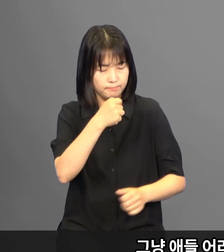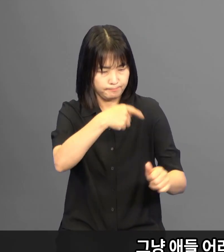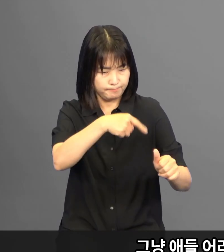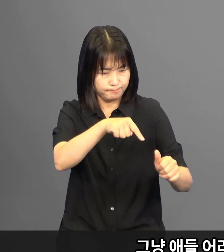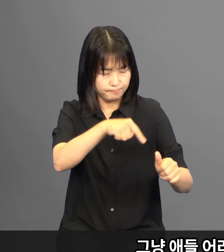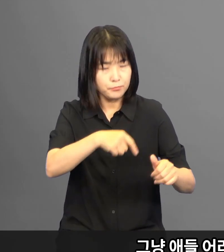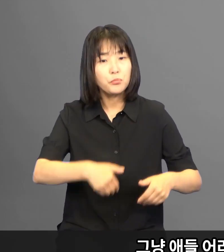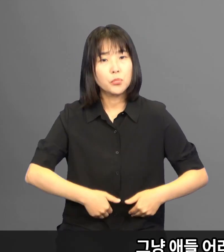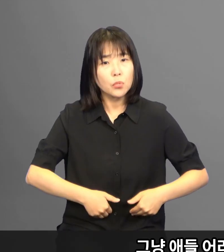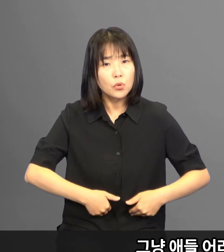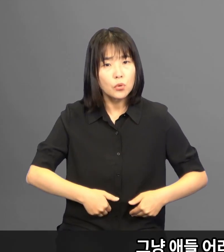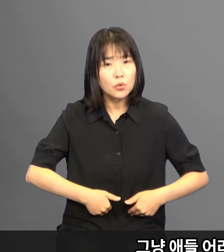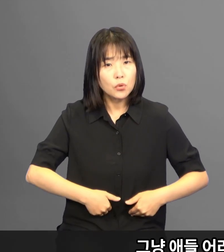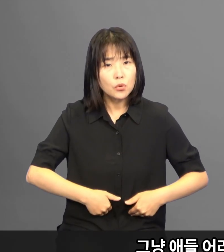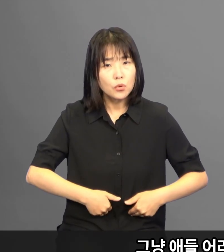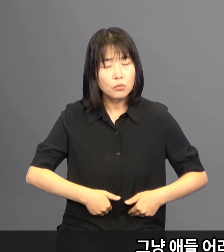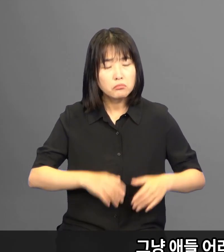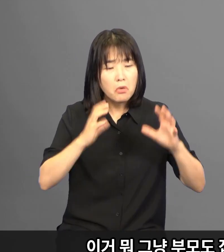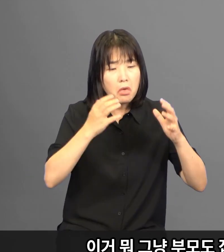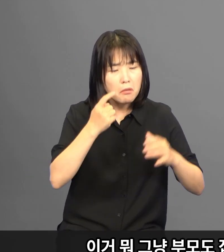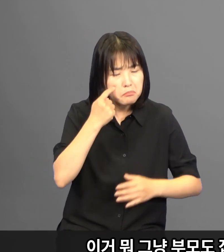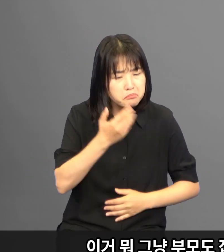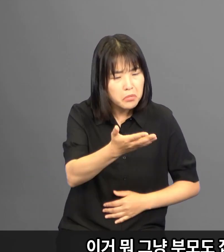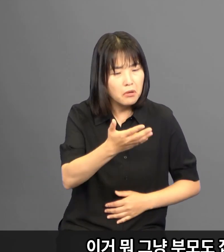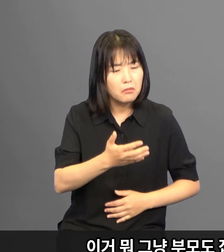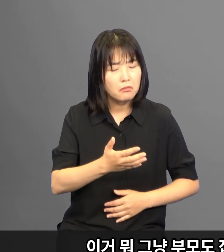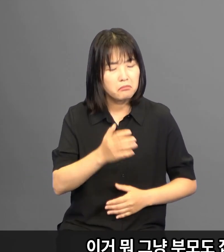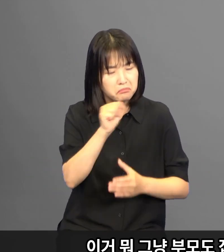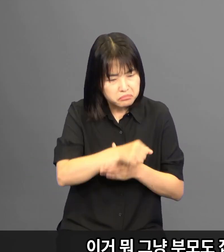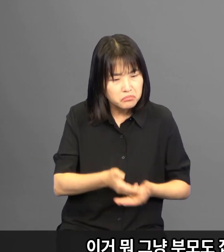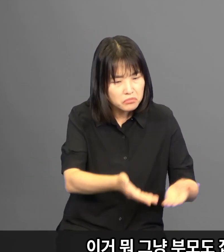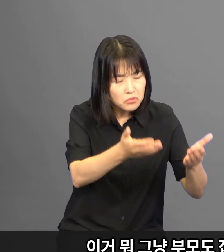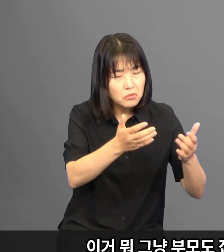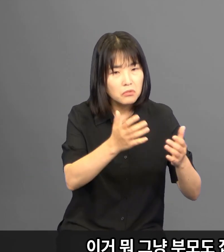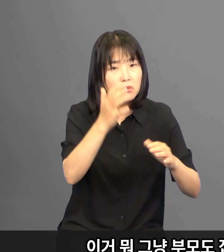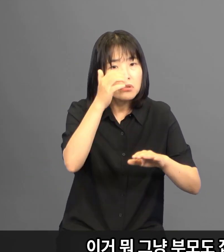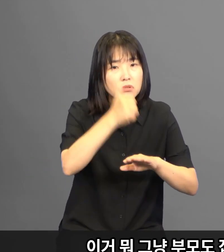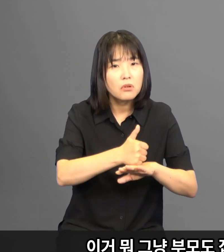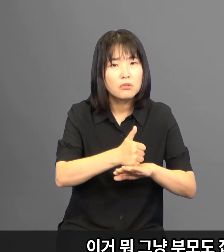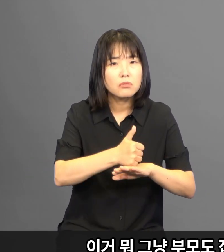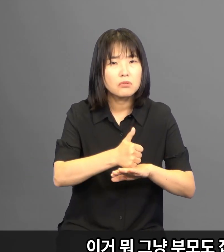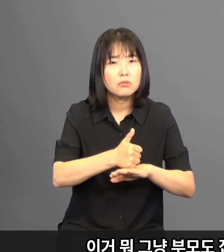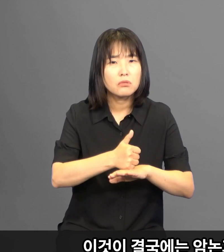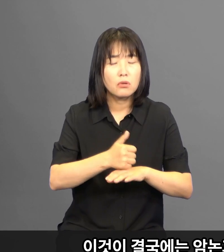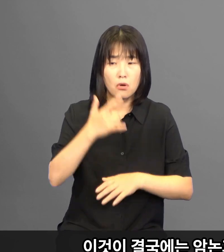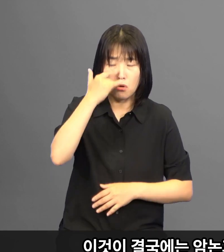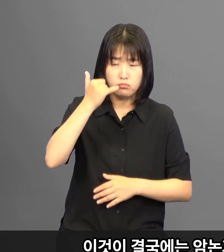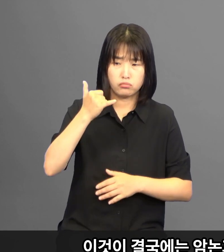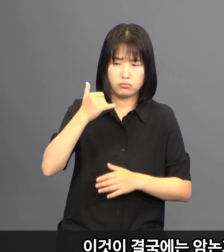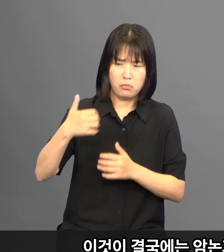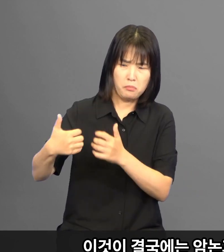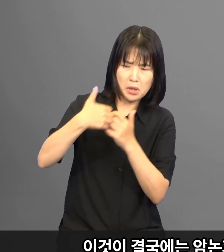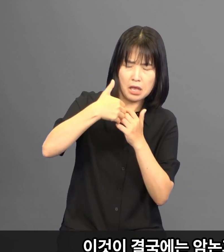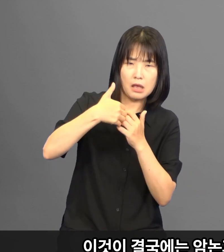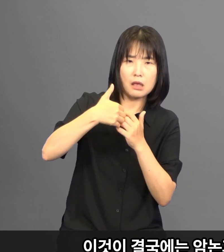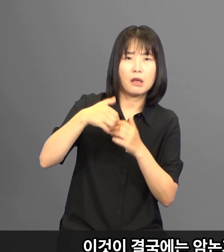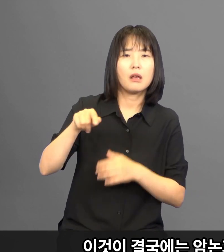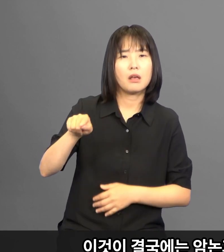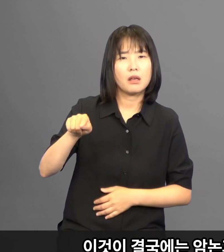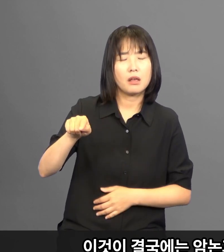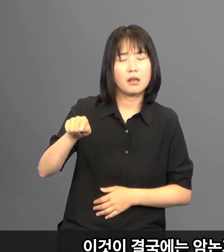그냥 애들 어리다고 다 풀어줬더니 이거 뭐 그냥 부모도 잡아먹는 자녀로 자라게 되든, 이것이 결국에는